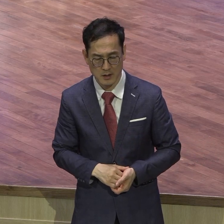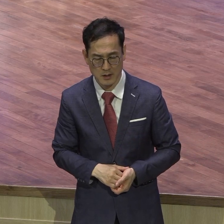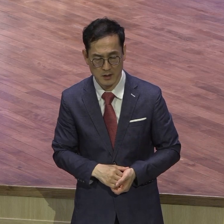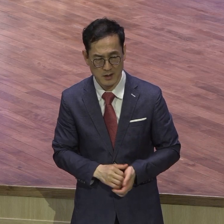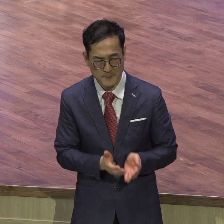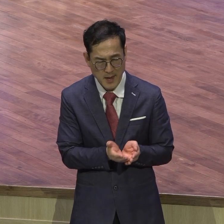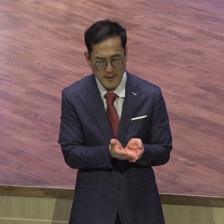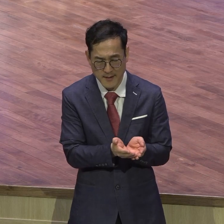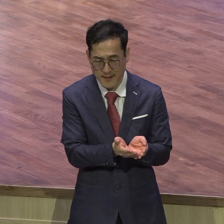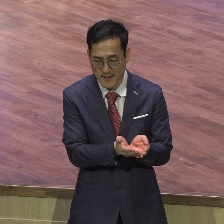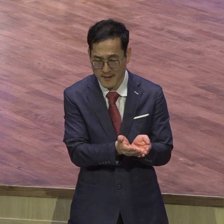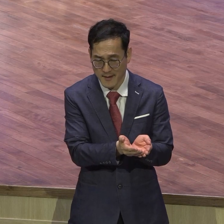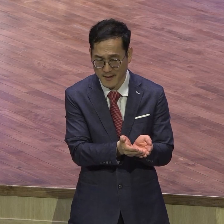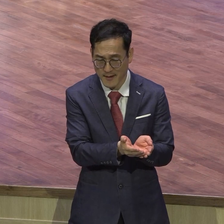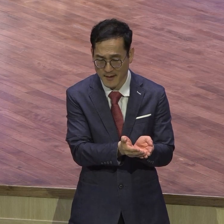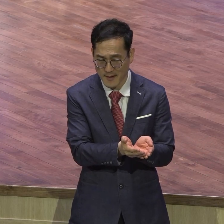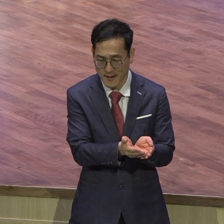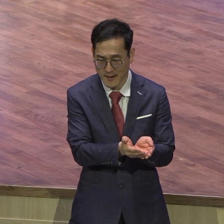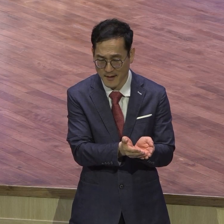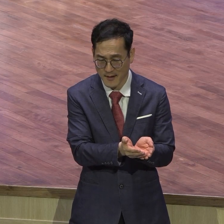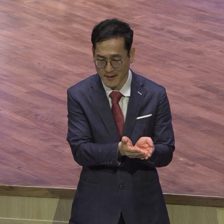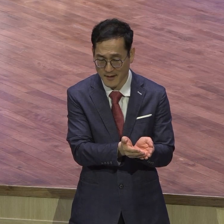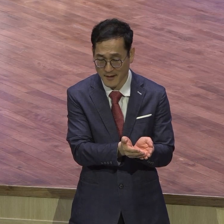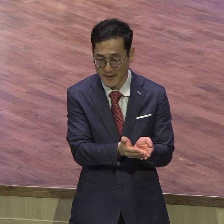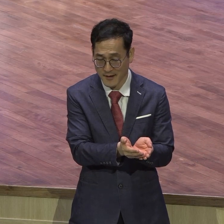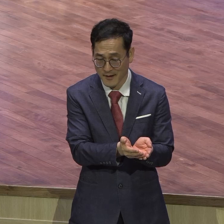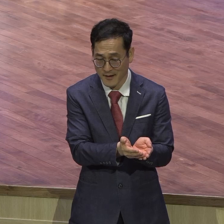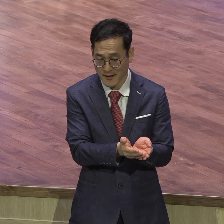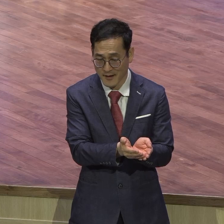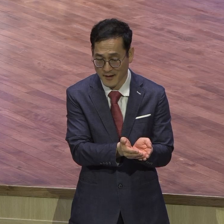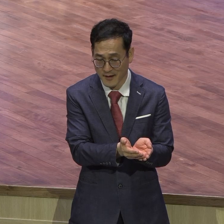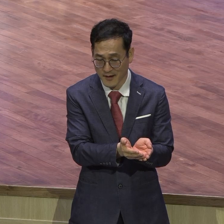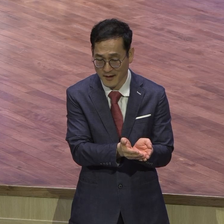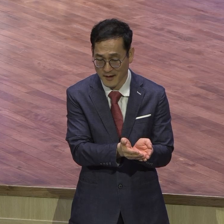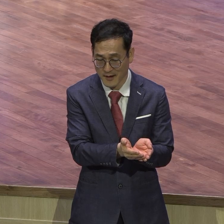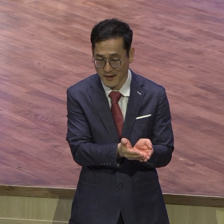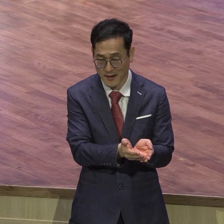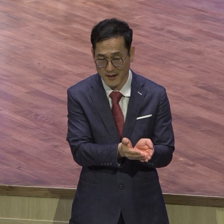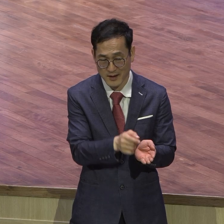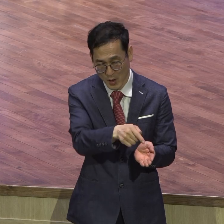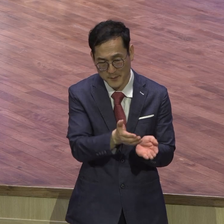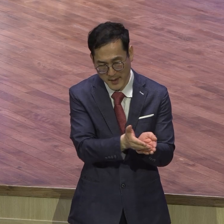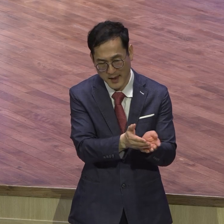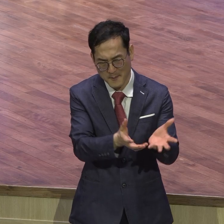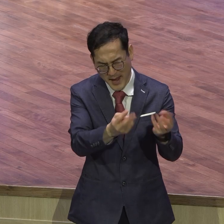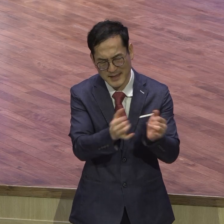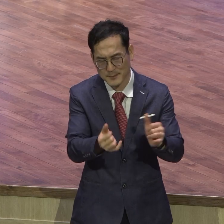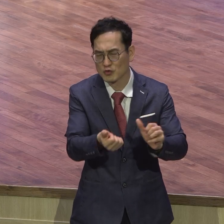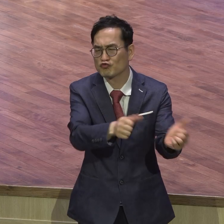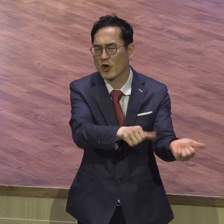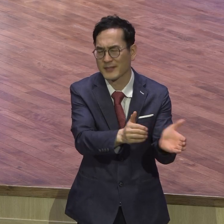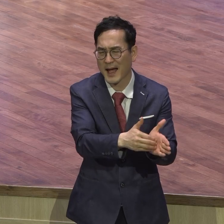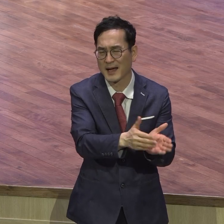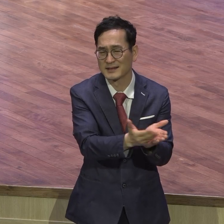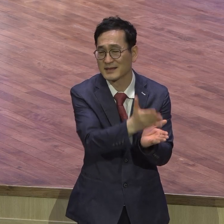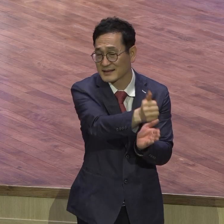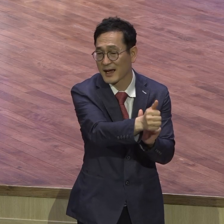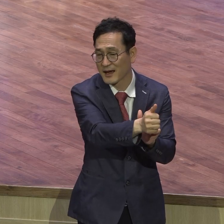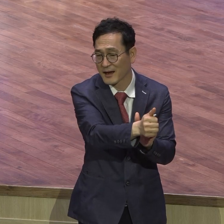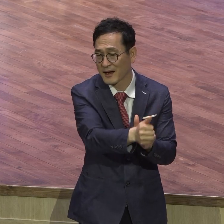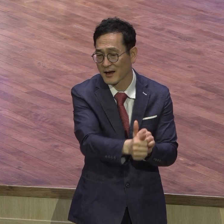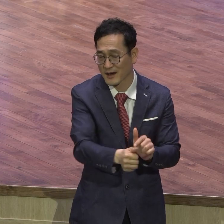중간에 현장 이야기하면 여기서 수백 명이 죽었다고 그 아이가 자기가